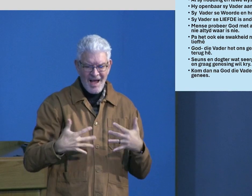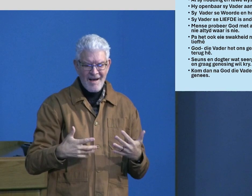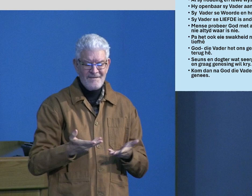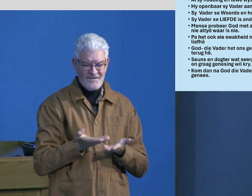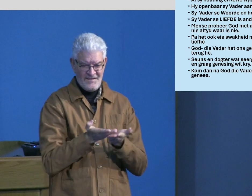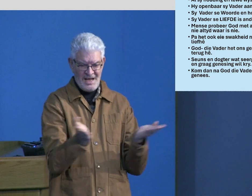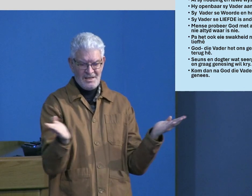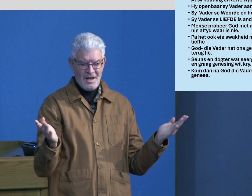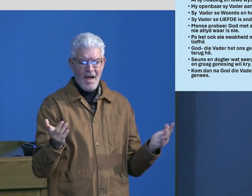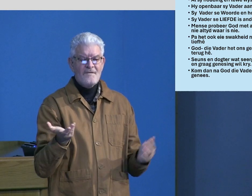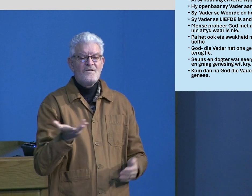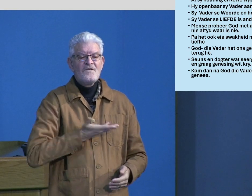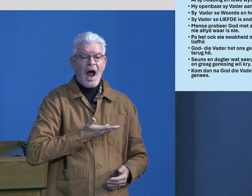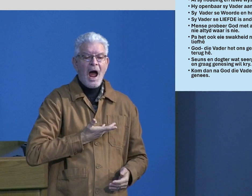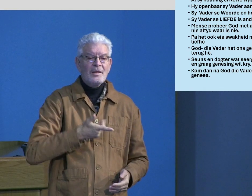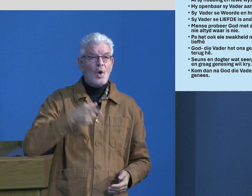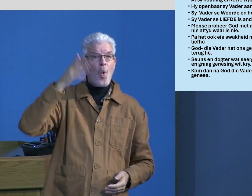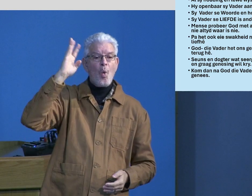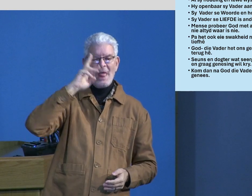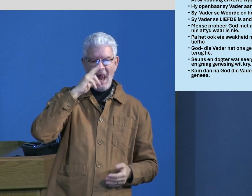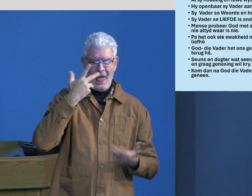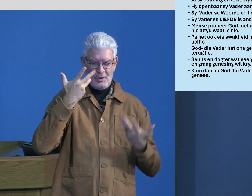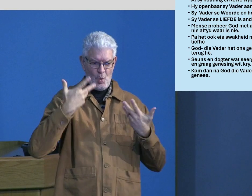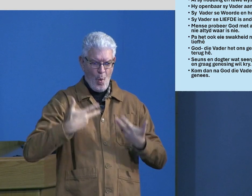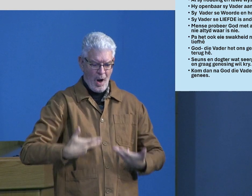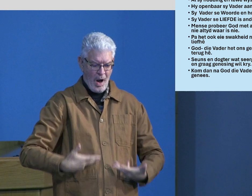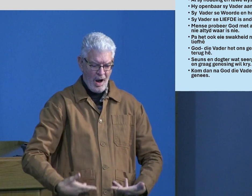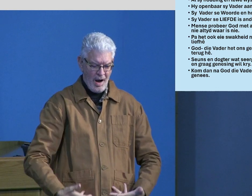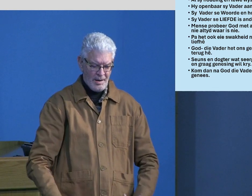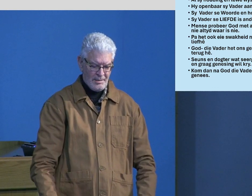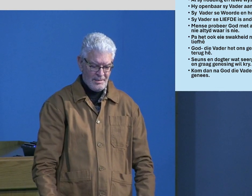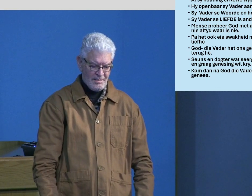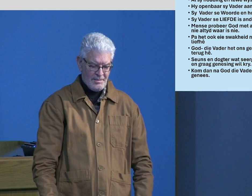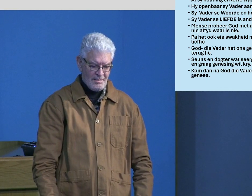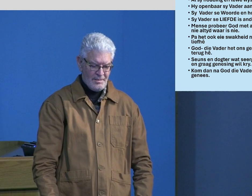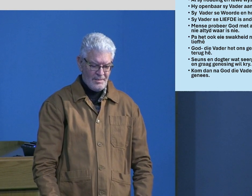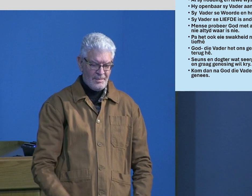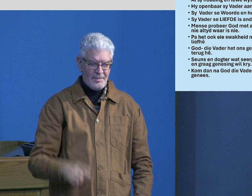Jesus se lewe, sy houding, wys vir ons, hoe lyk Vader God ook.